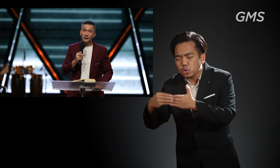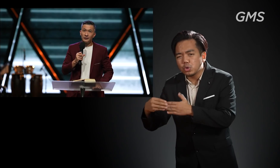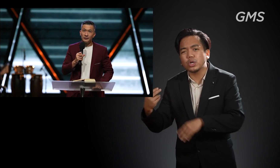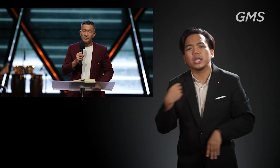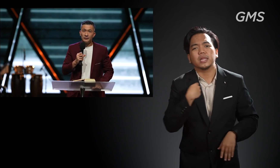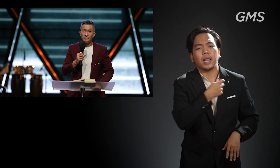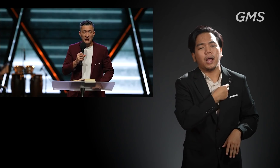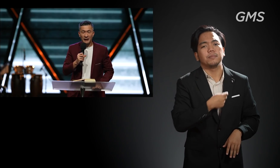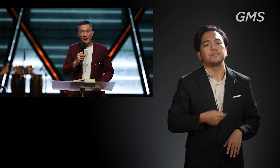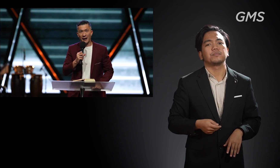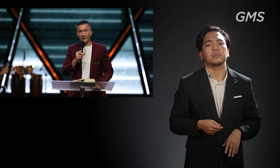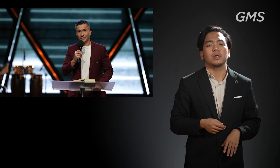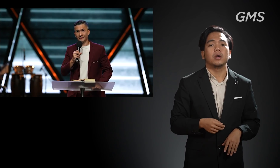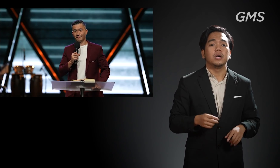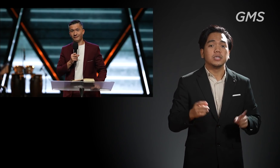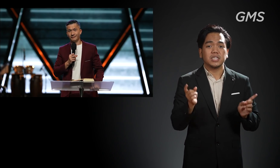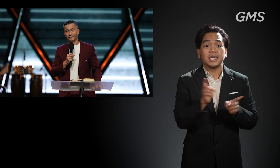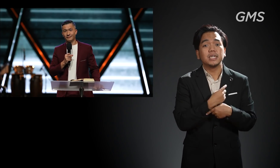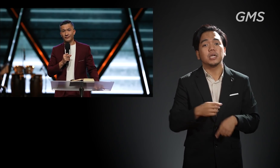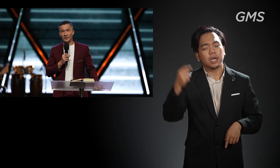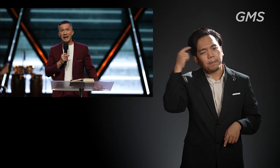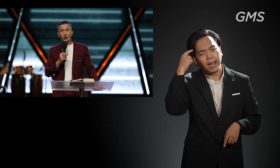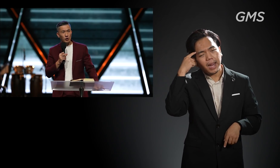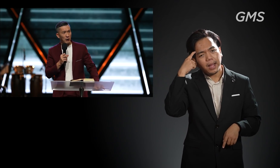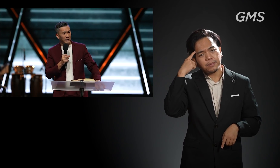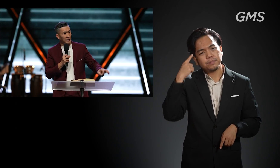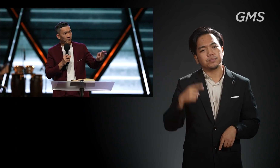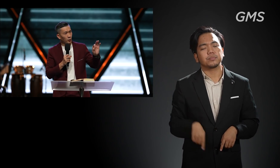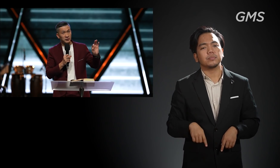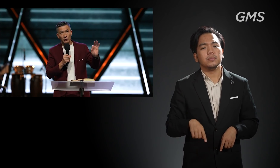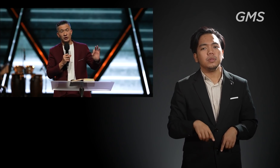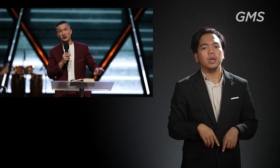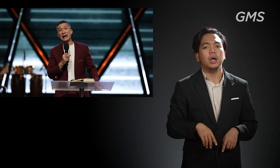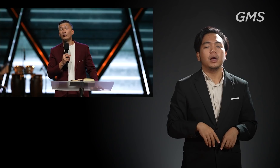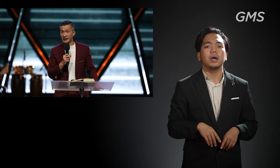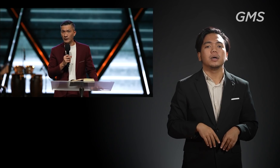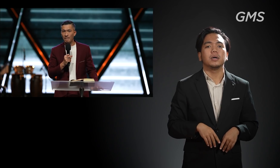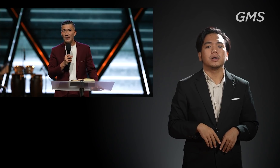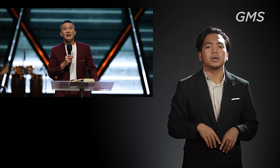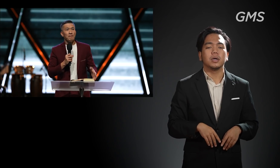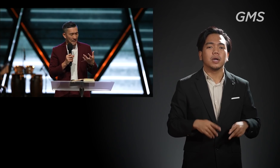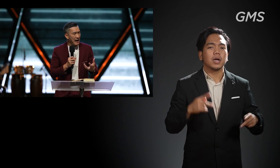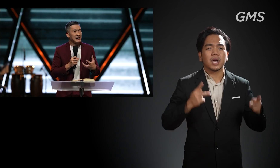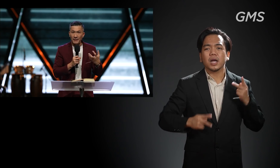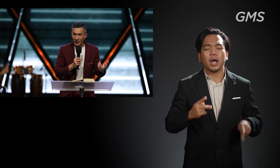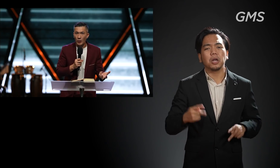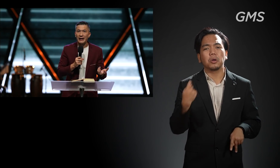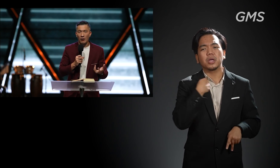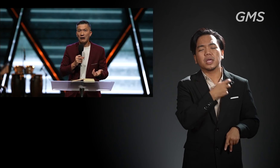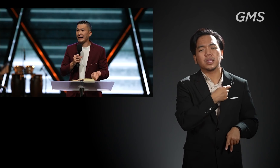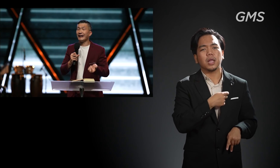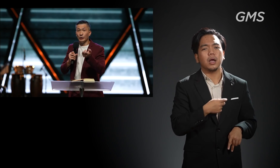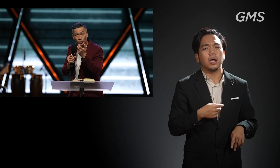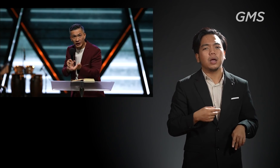untuk menjadi kepala. Malah justru kalau kita terpuruk terus selalu di situ, memang ada